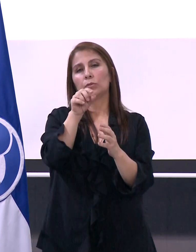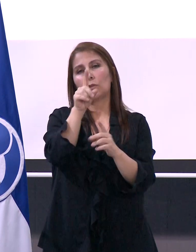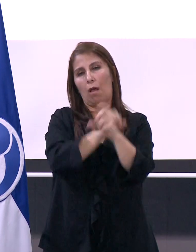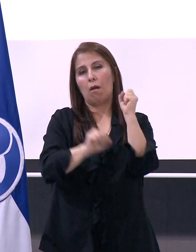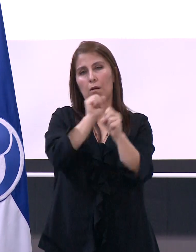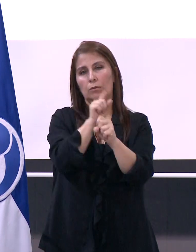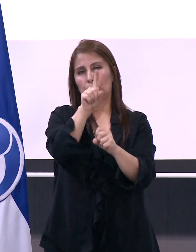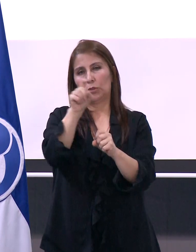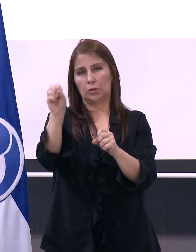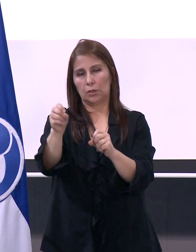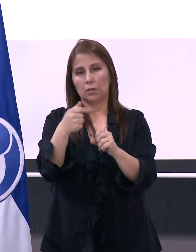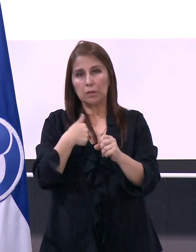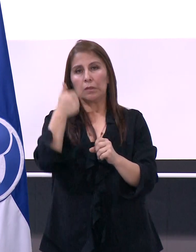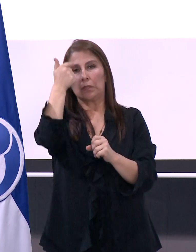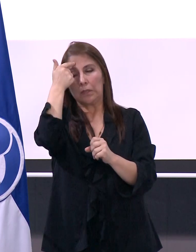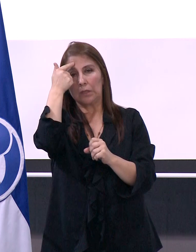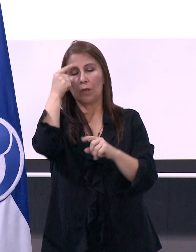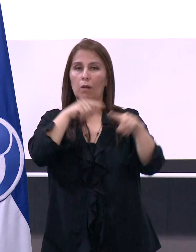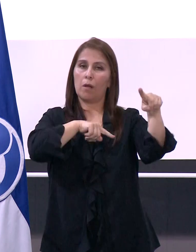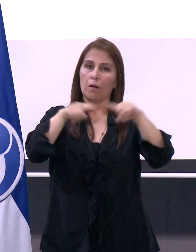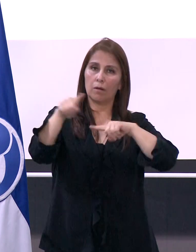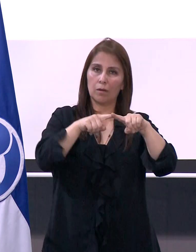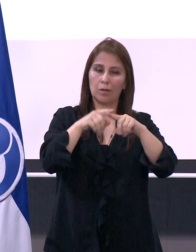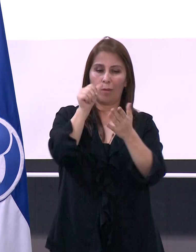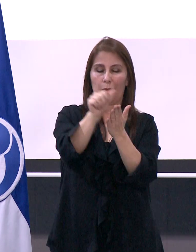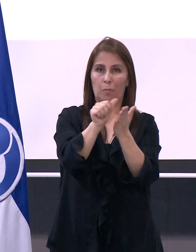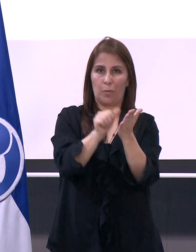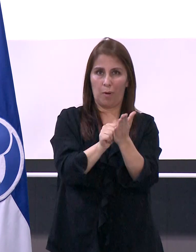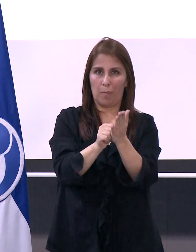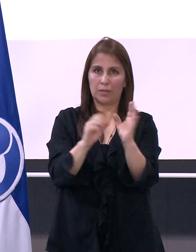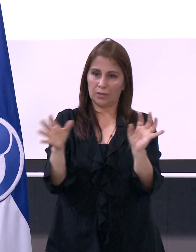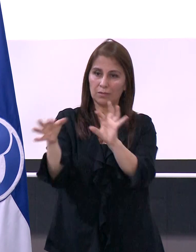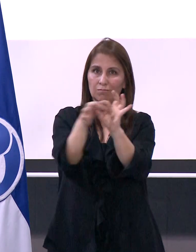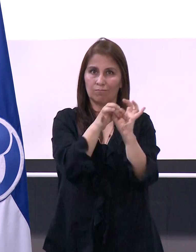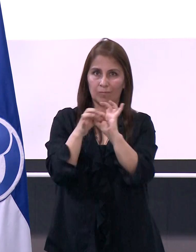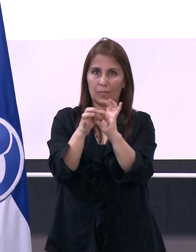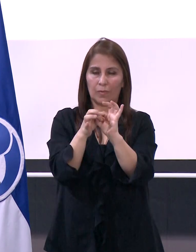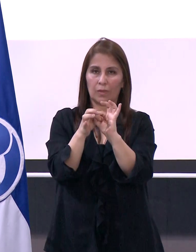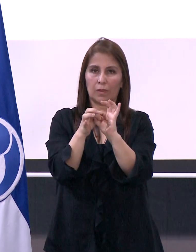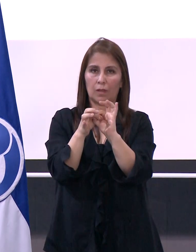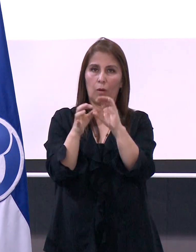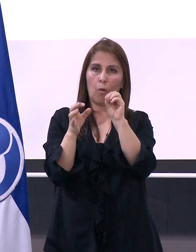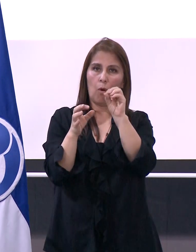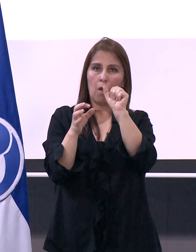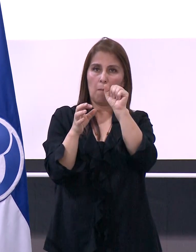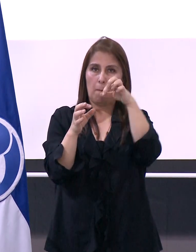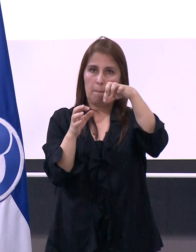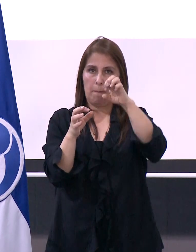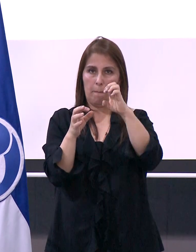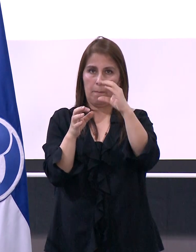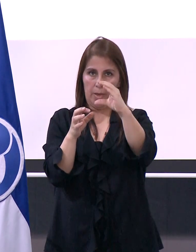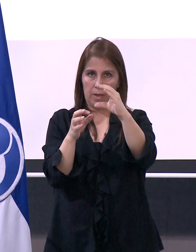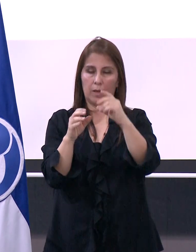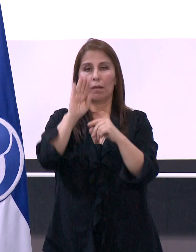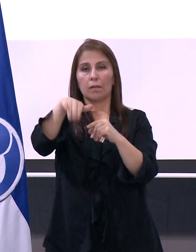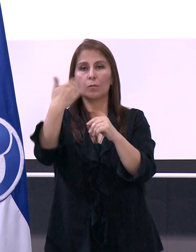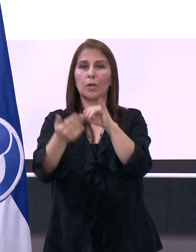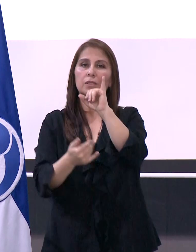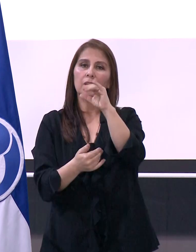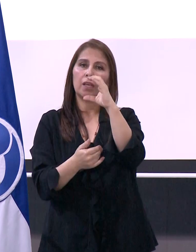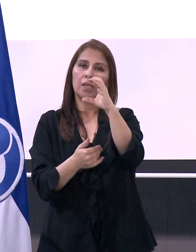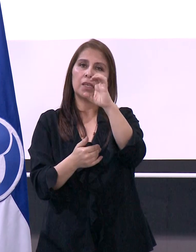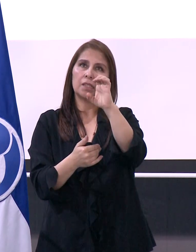la oficina administrativa de programas conjuntos o apec que luego sería el instituto colombiano construcciones escolares ixe